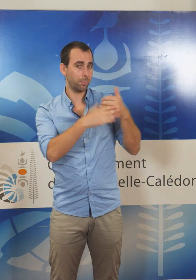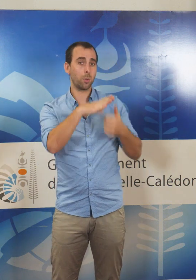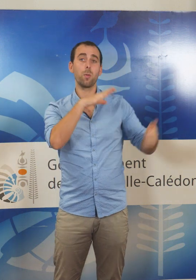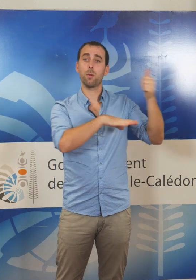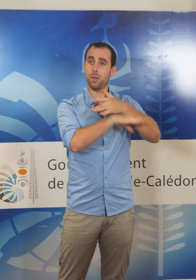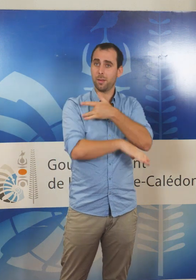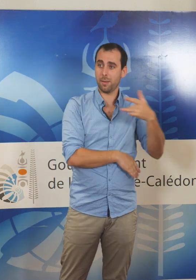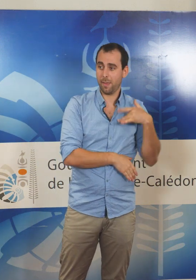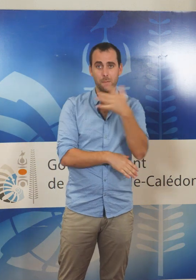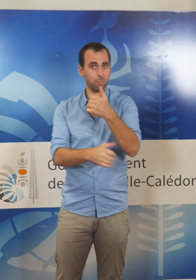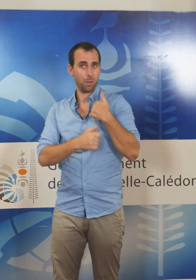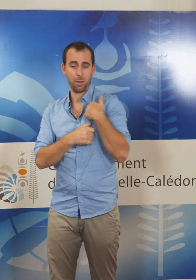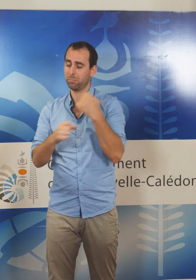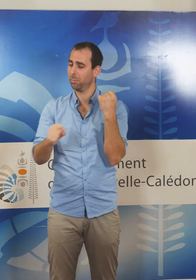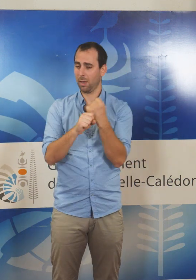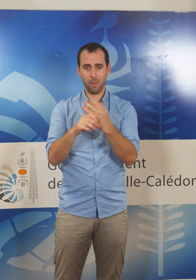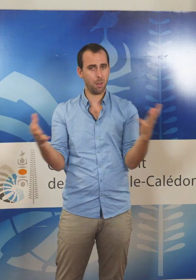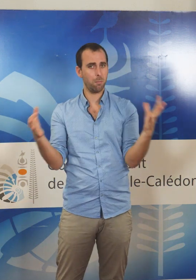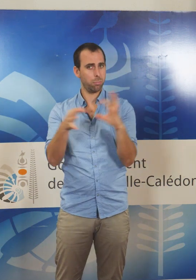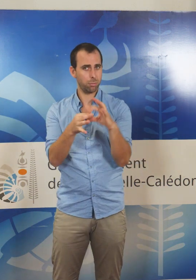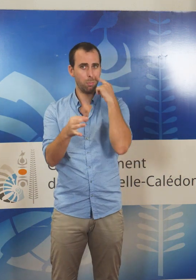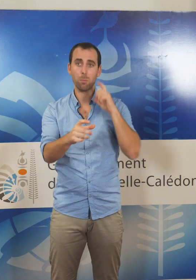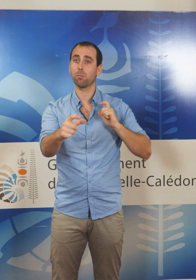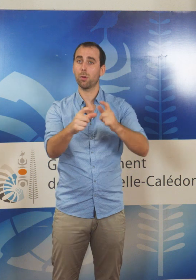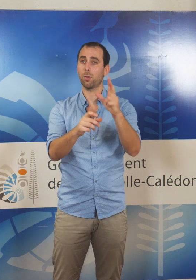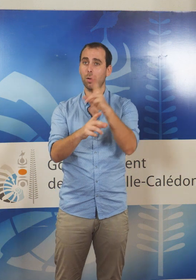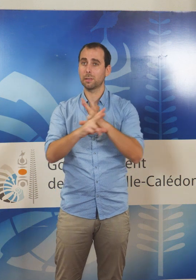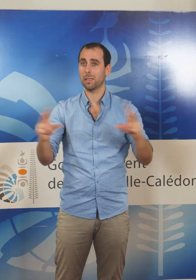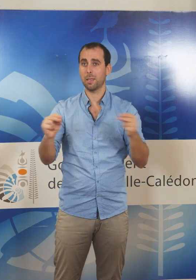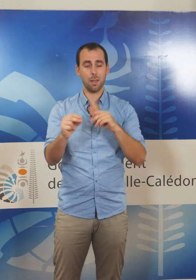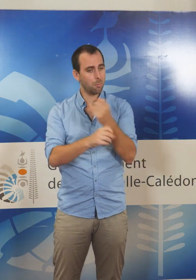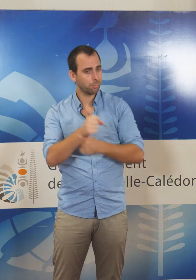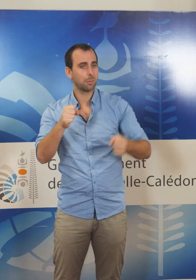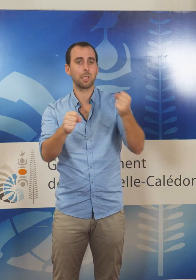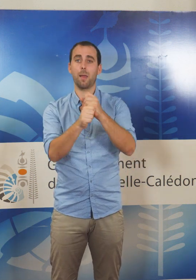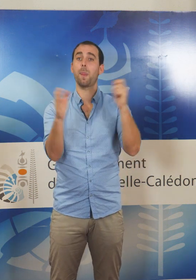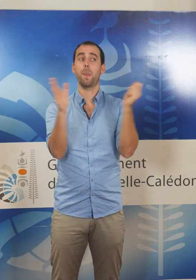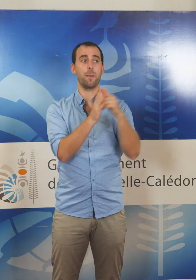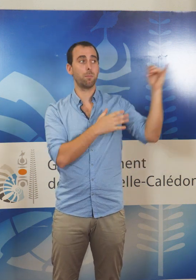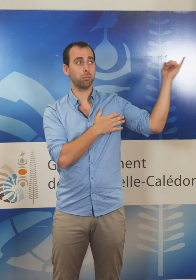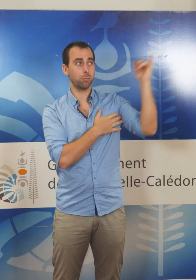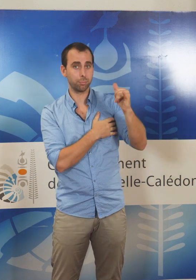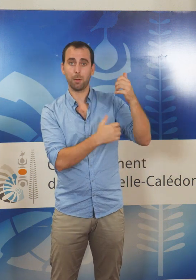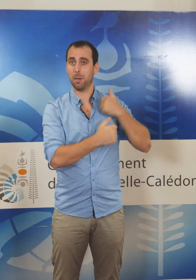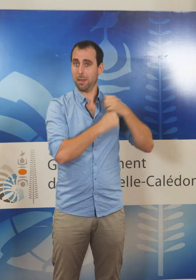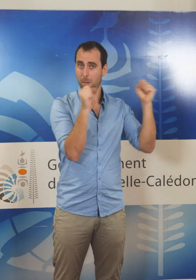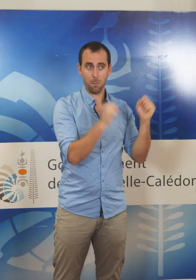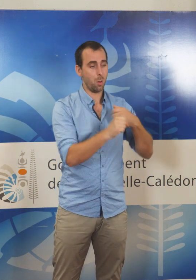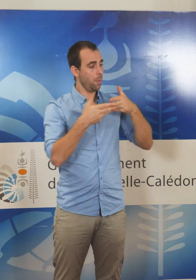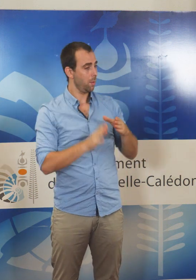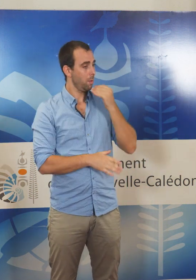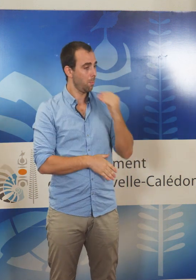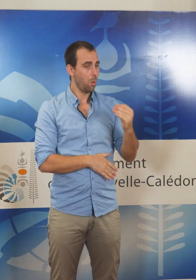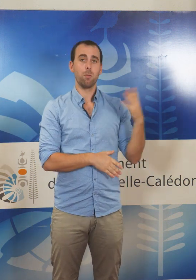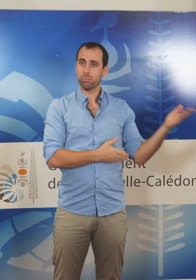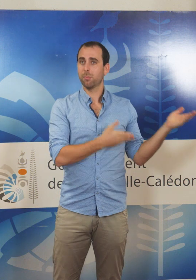et les forces armées pour définir un protocole sanitaire qui permettra d'accueillir le moment venu et quand ça sera décidé par tous pour faire venir